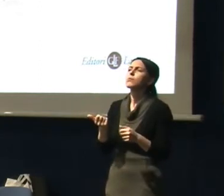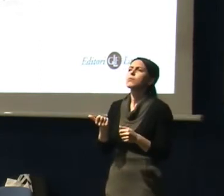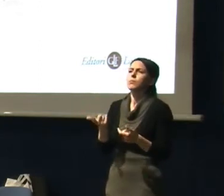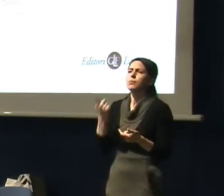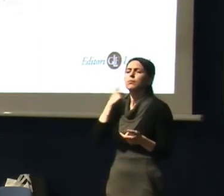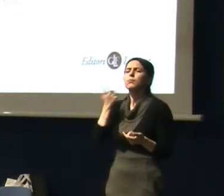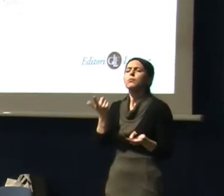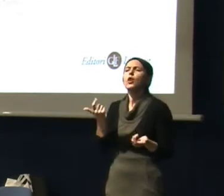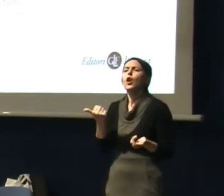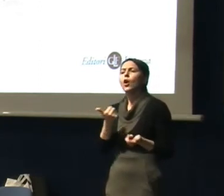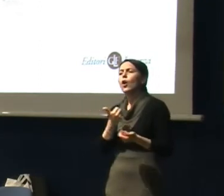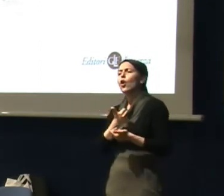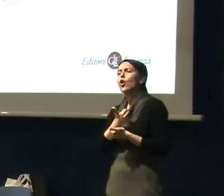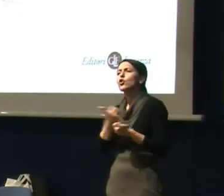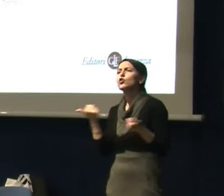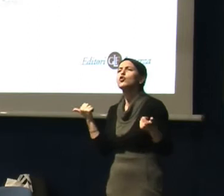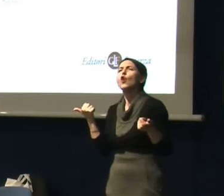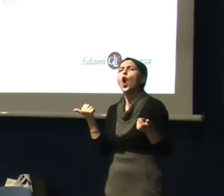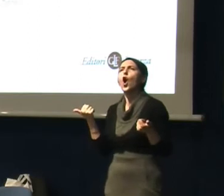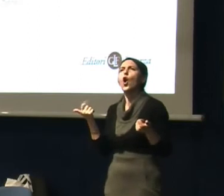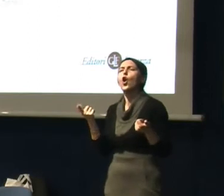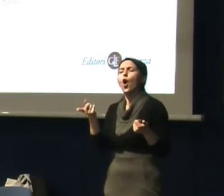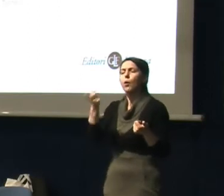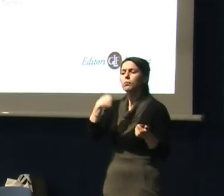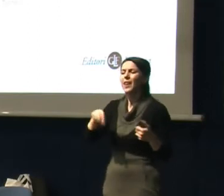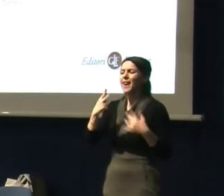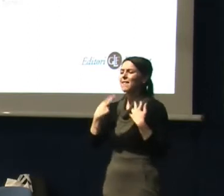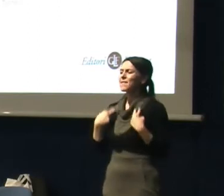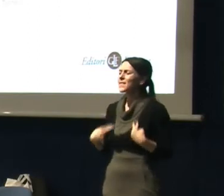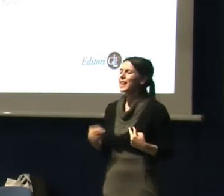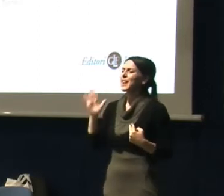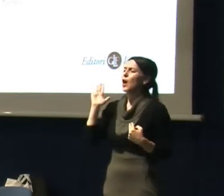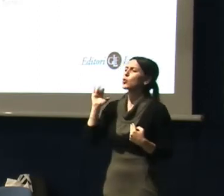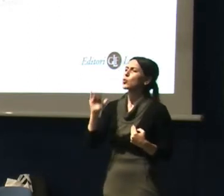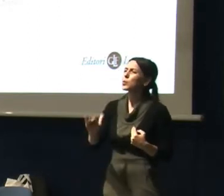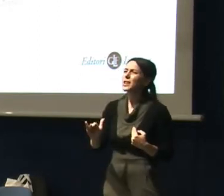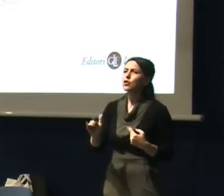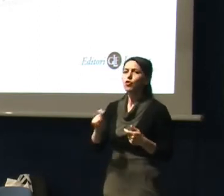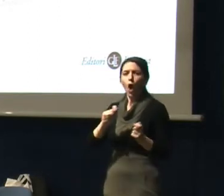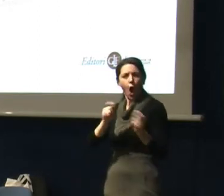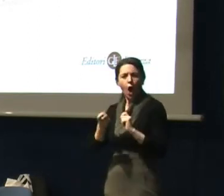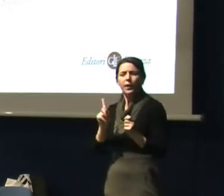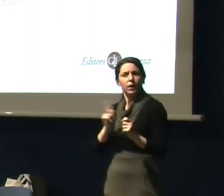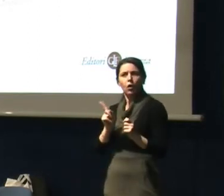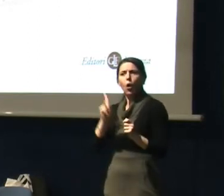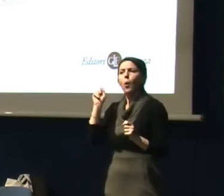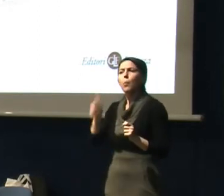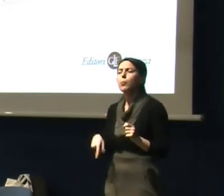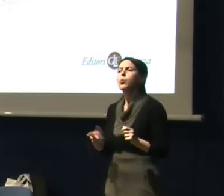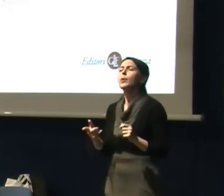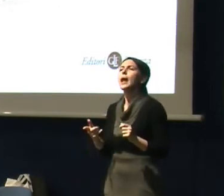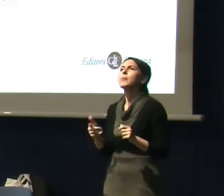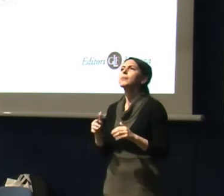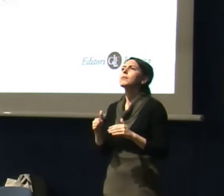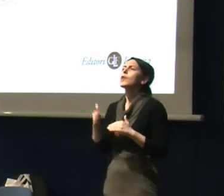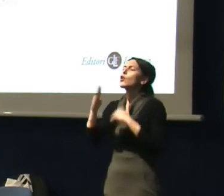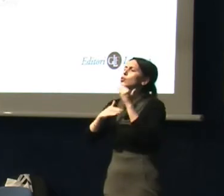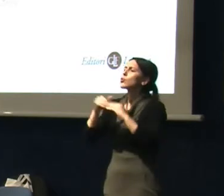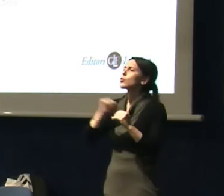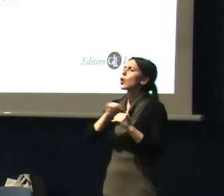modificato la nostra vita di tutti quanti giorni ha modificato anche le strutture sociali